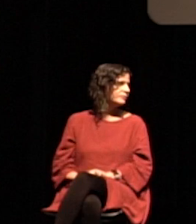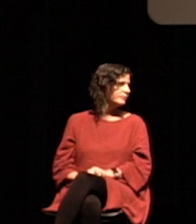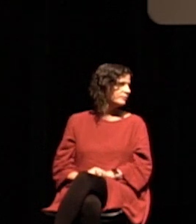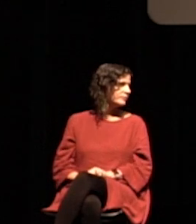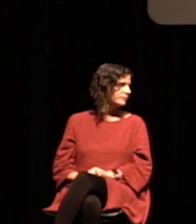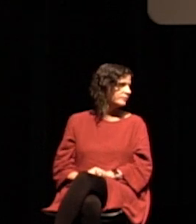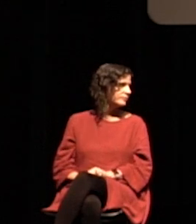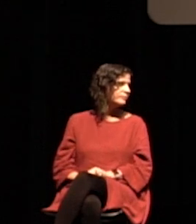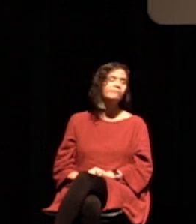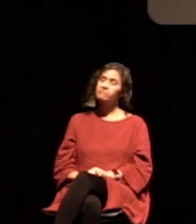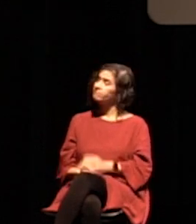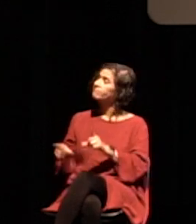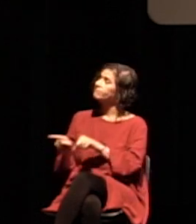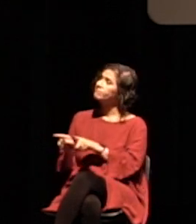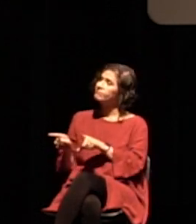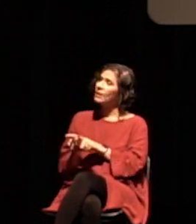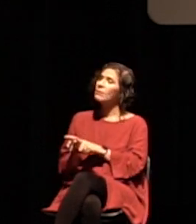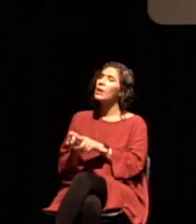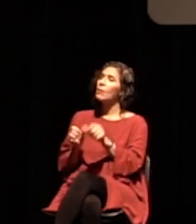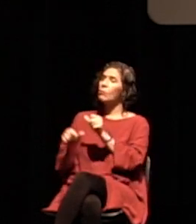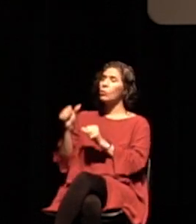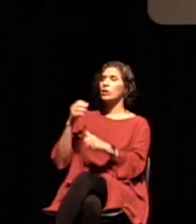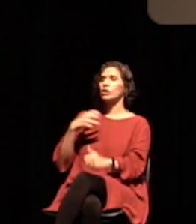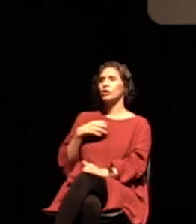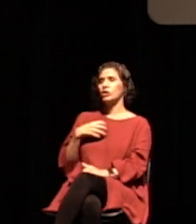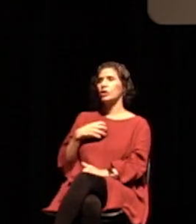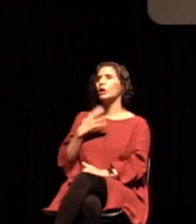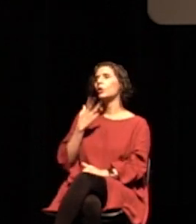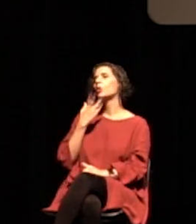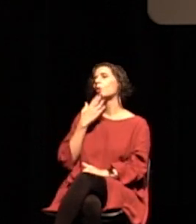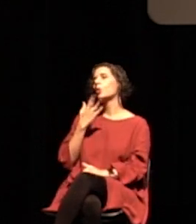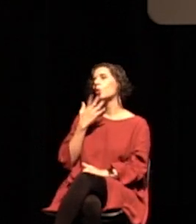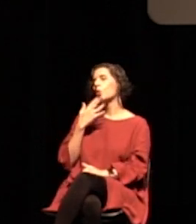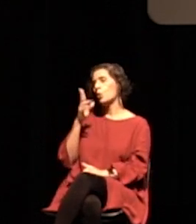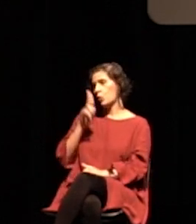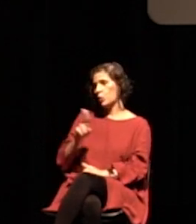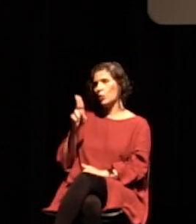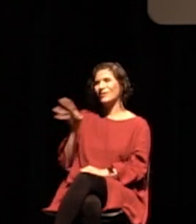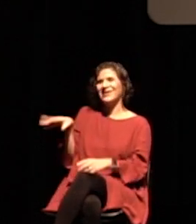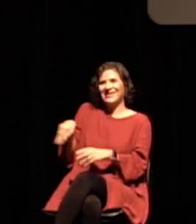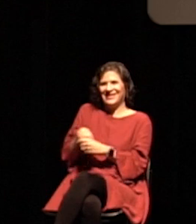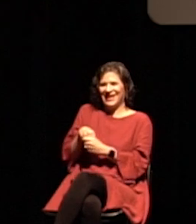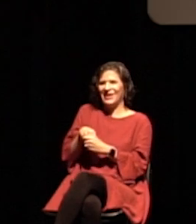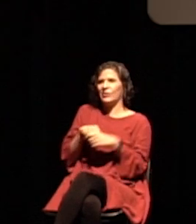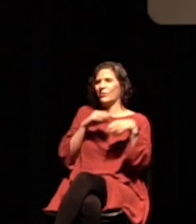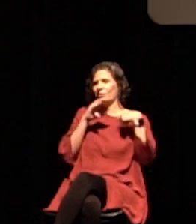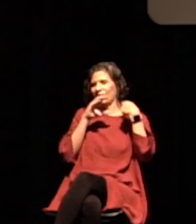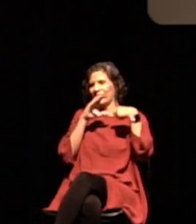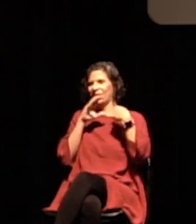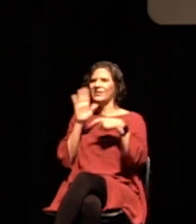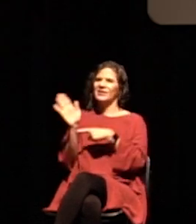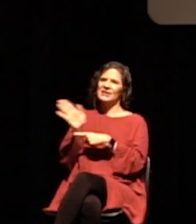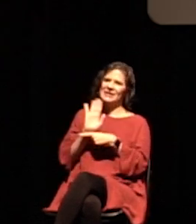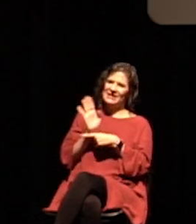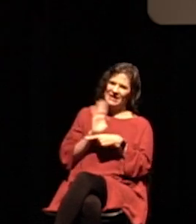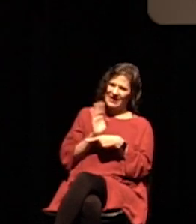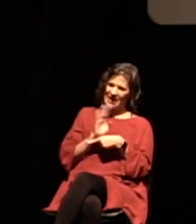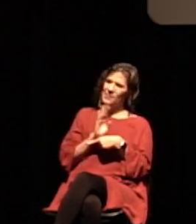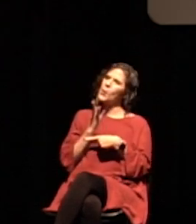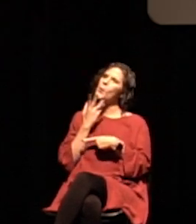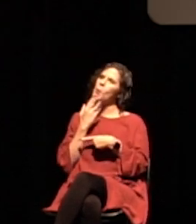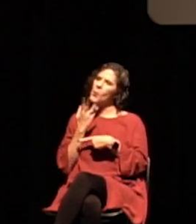desconstrução também do uso da cor na indústria cinematográfica. Enfim, a tradição do Technicolor é